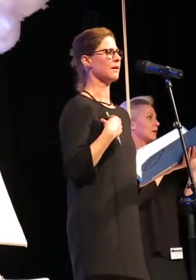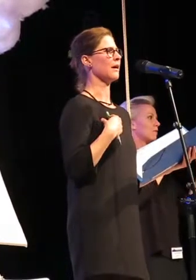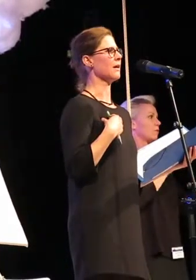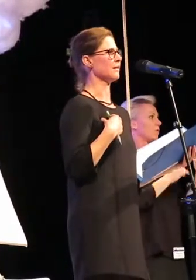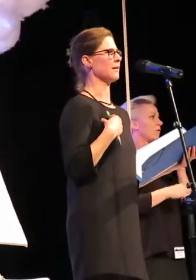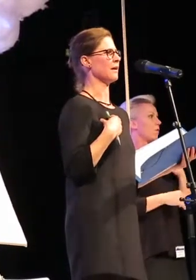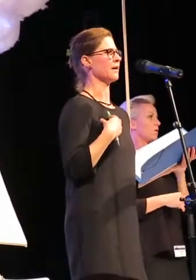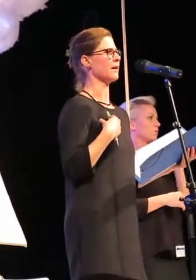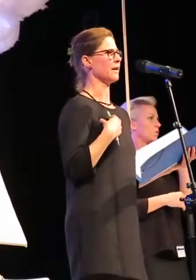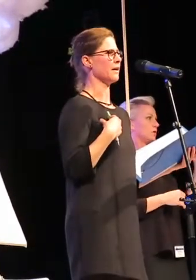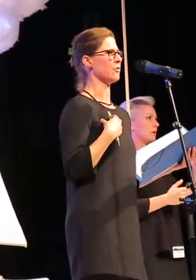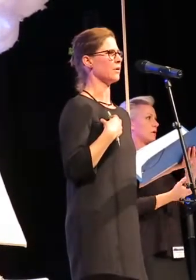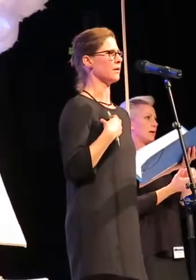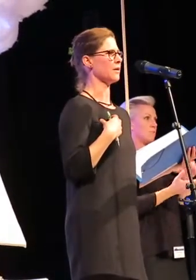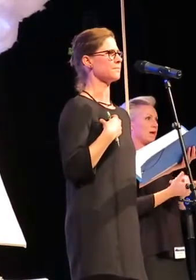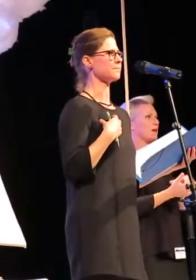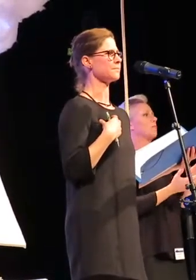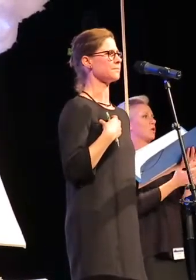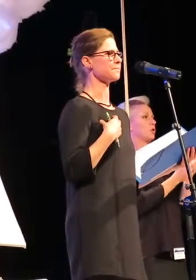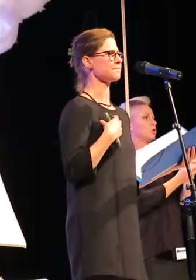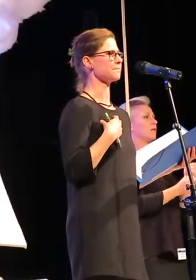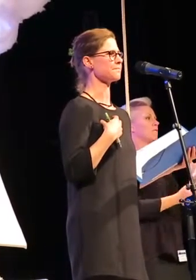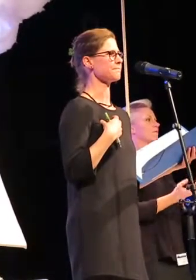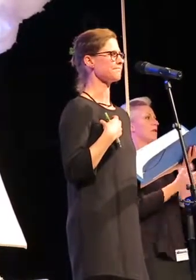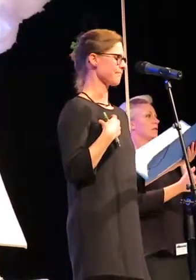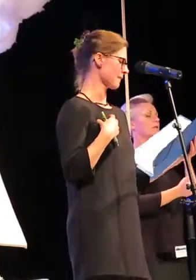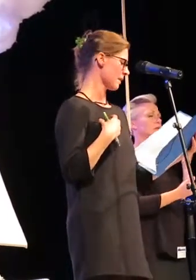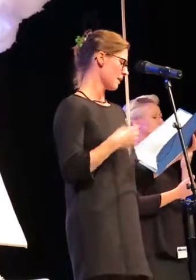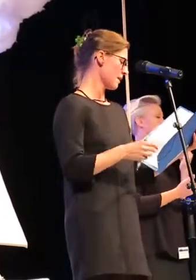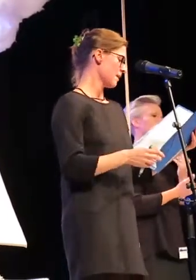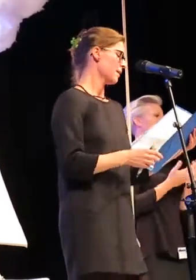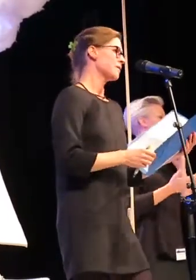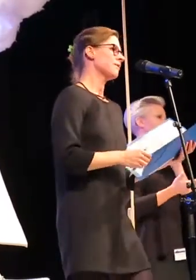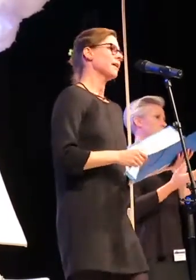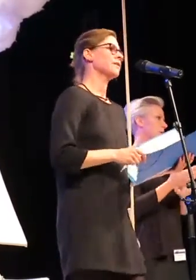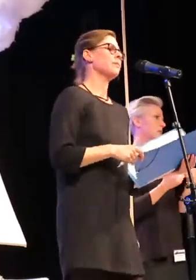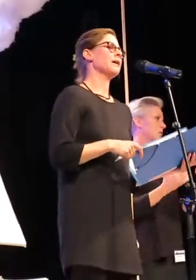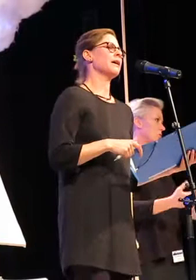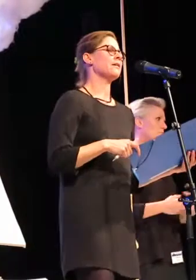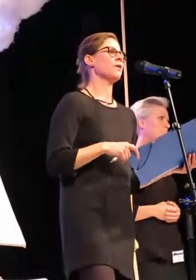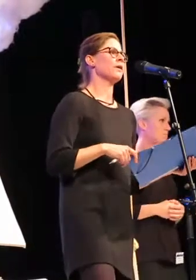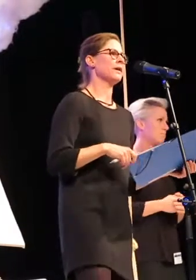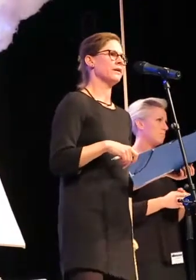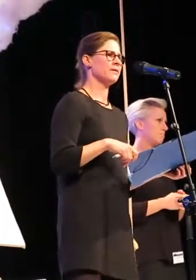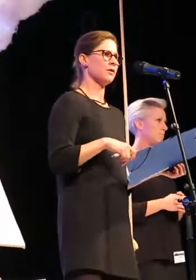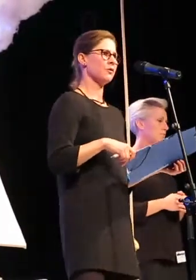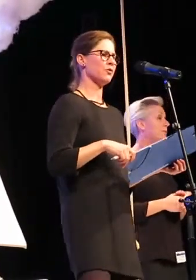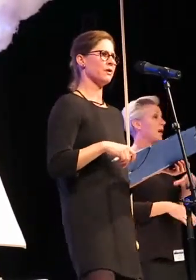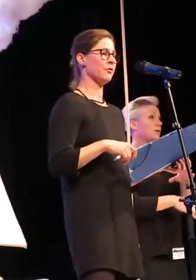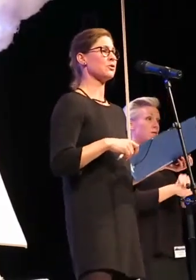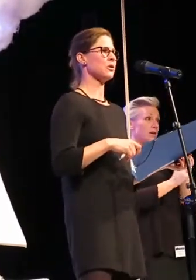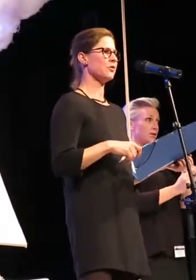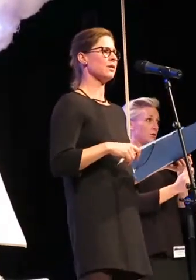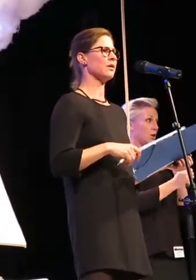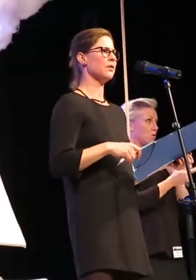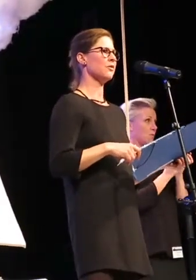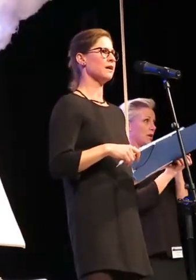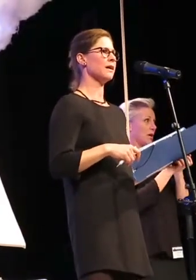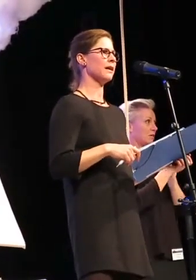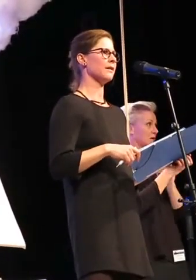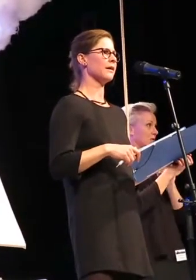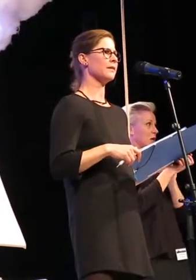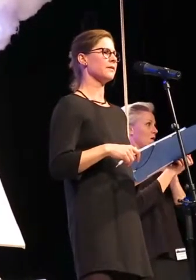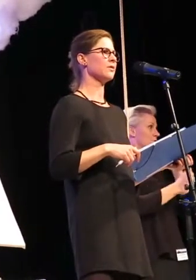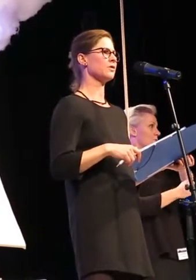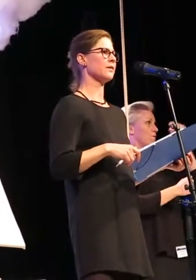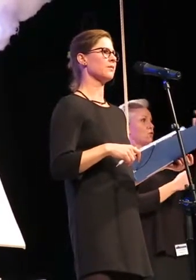det är inte längre allenarådande. Sverige ska bli ett av världens första